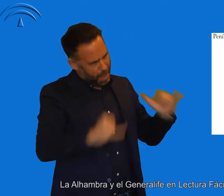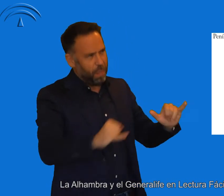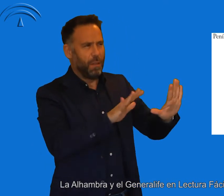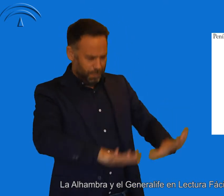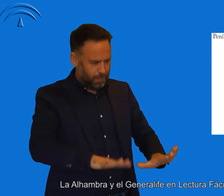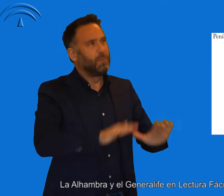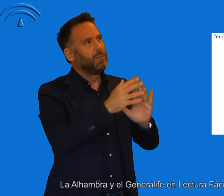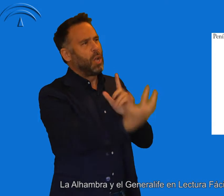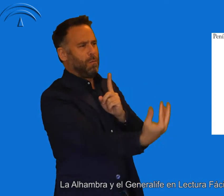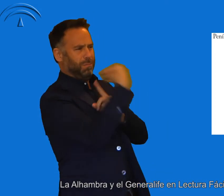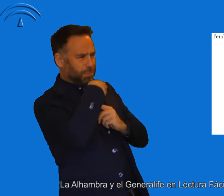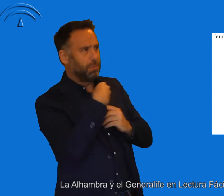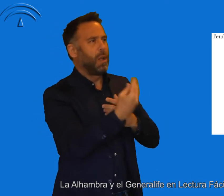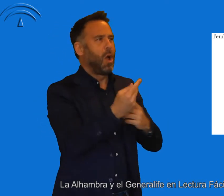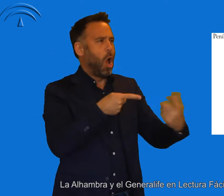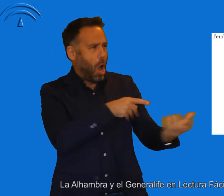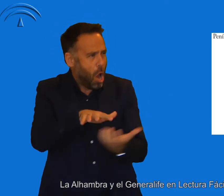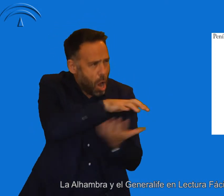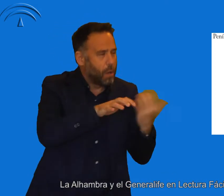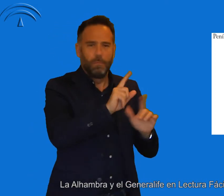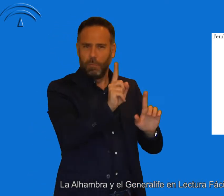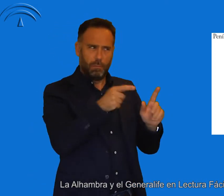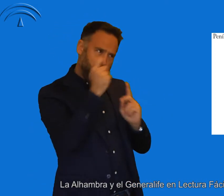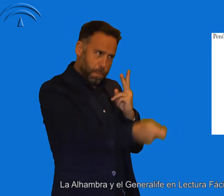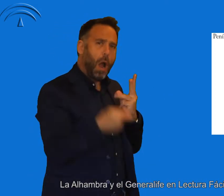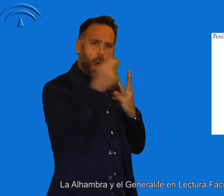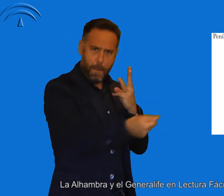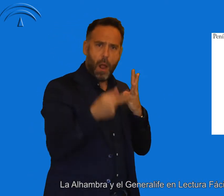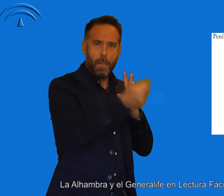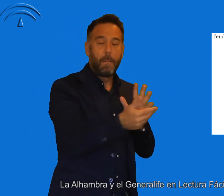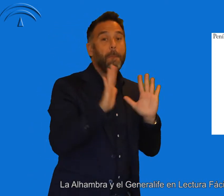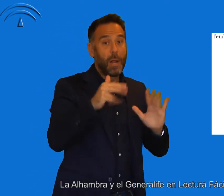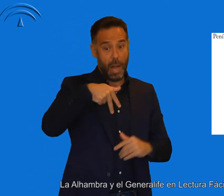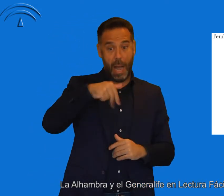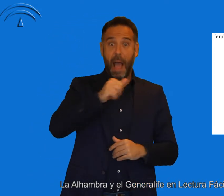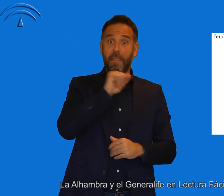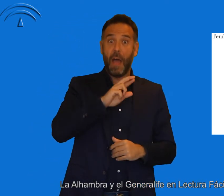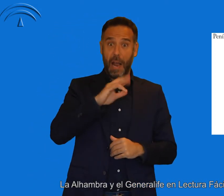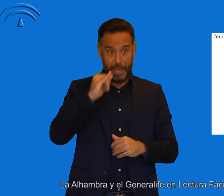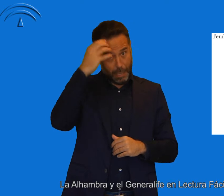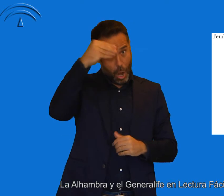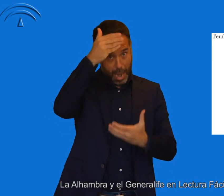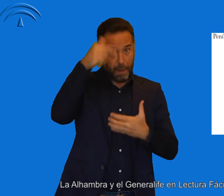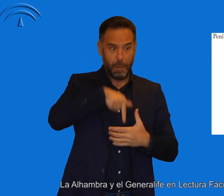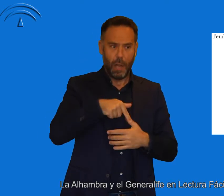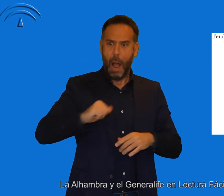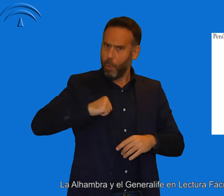que los dejaran tranquilos y no atacaran sus fortalezas. Los nazaríes aprovecharon bien los recursos